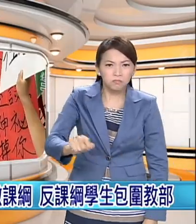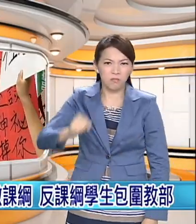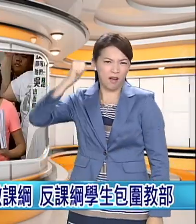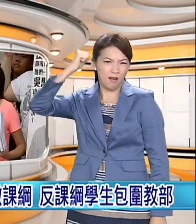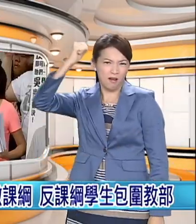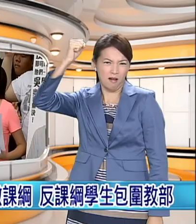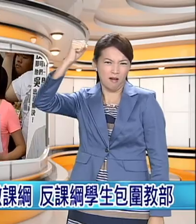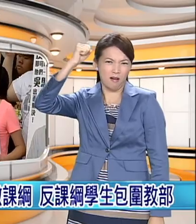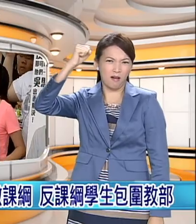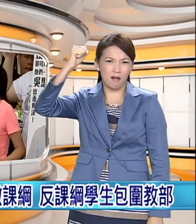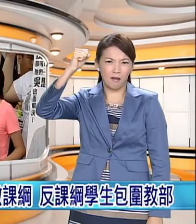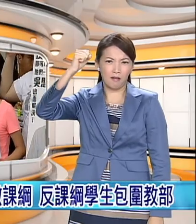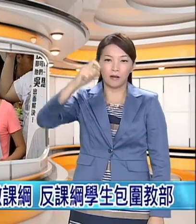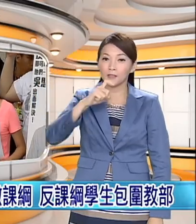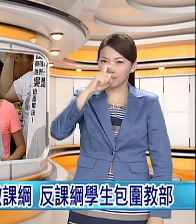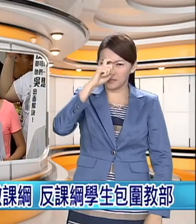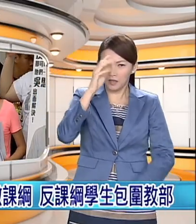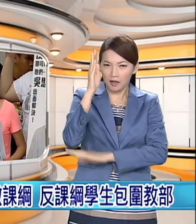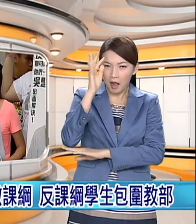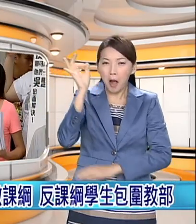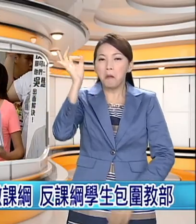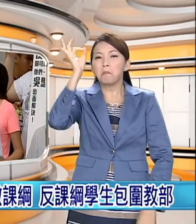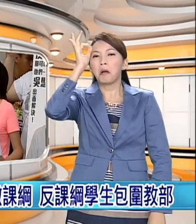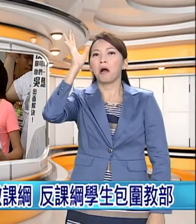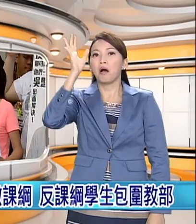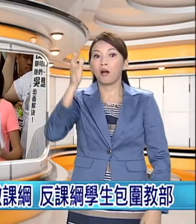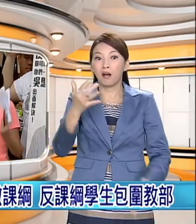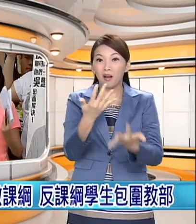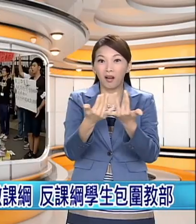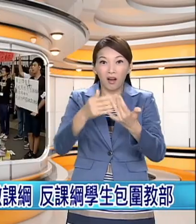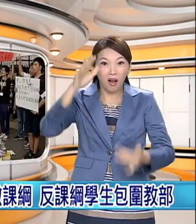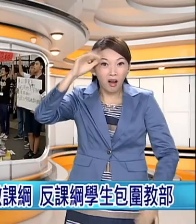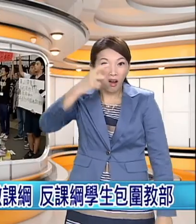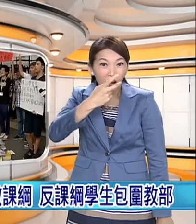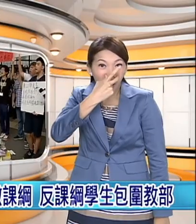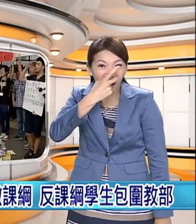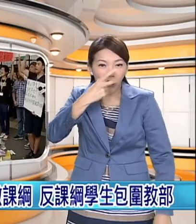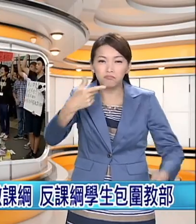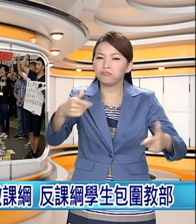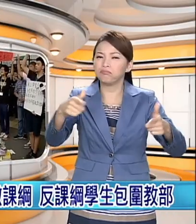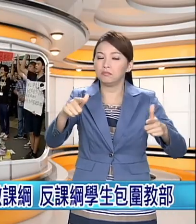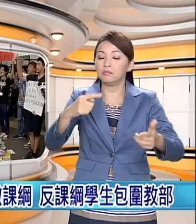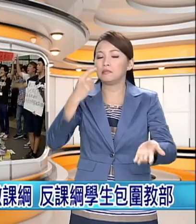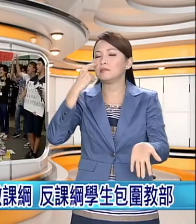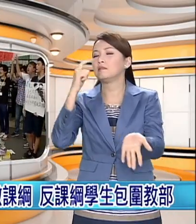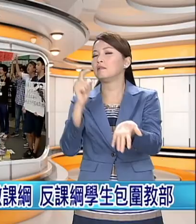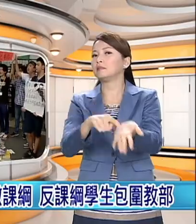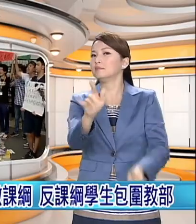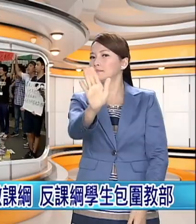求，要让政府知道学生觉醒的力量。